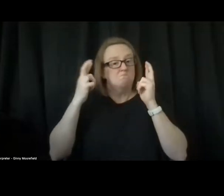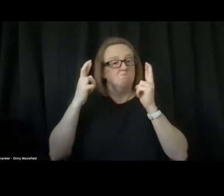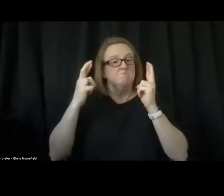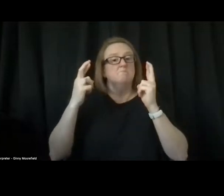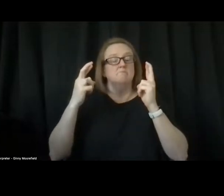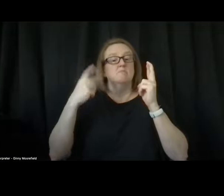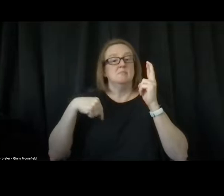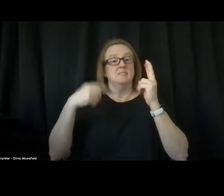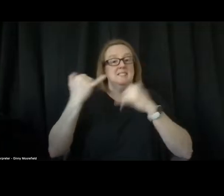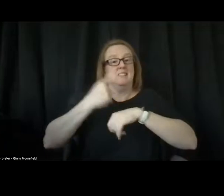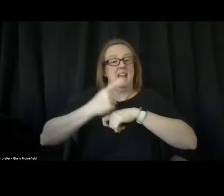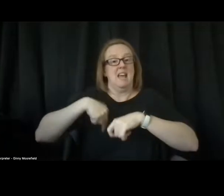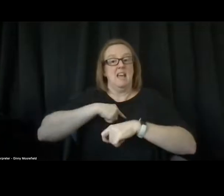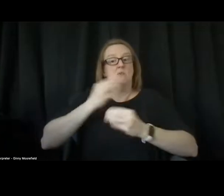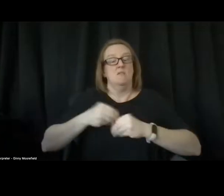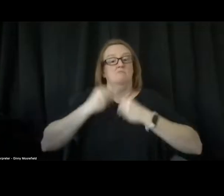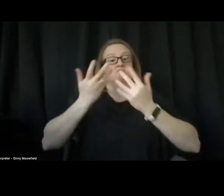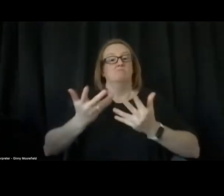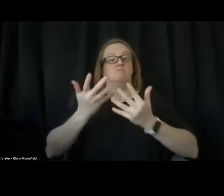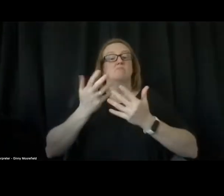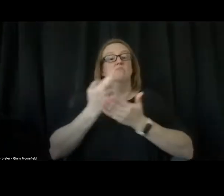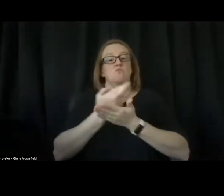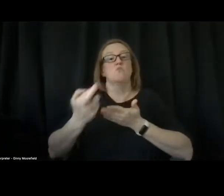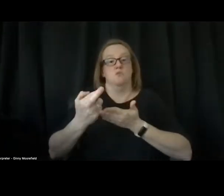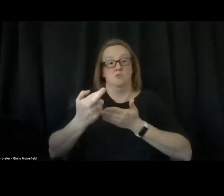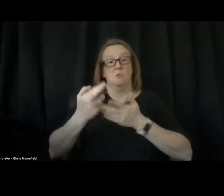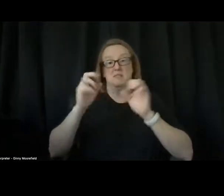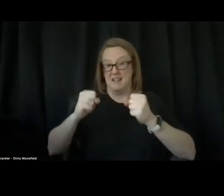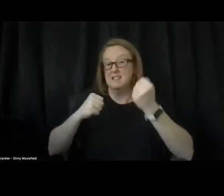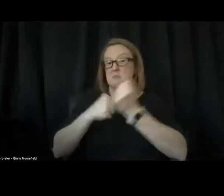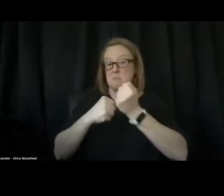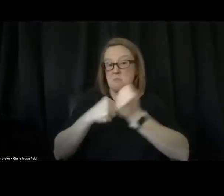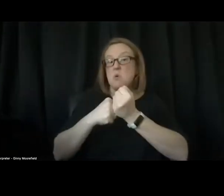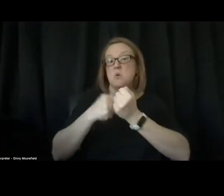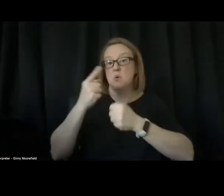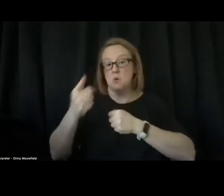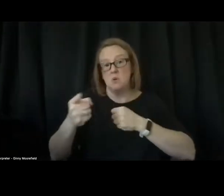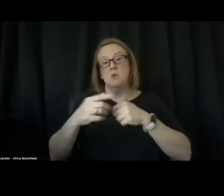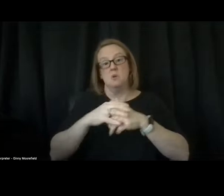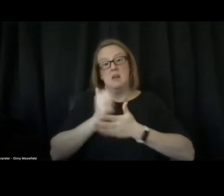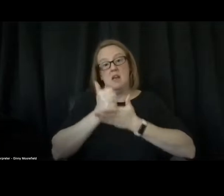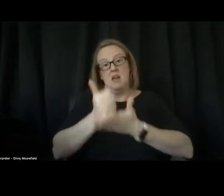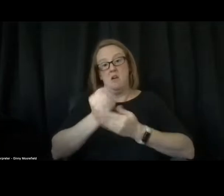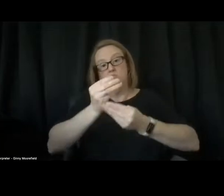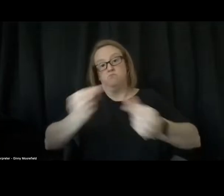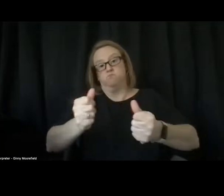que nos apoyen que nos ayuden Yo también lo espero